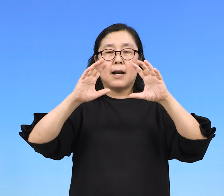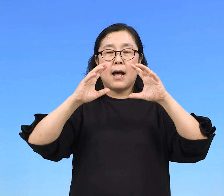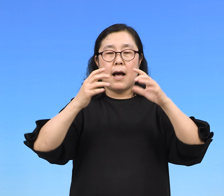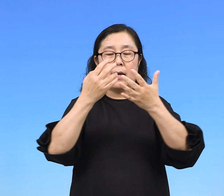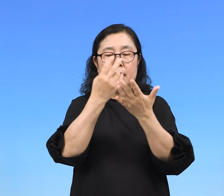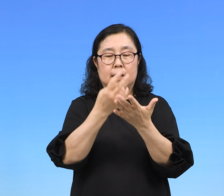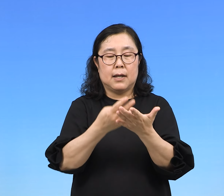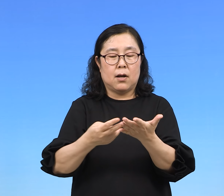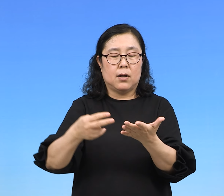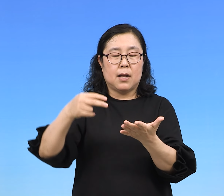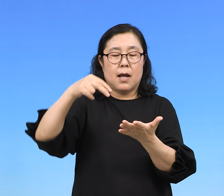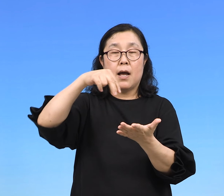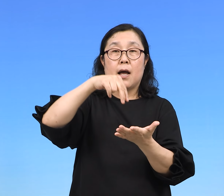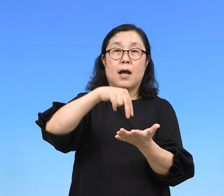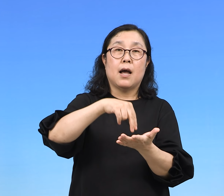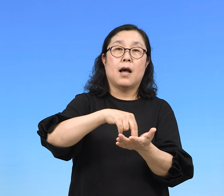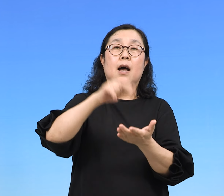일어나